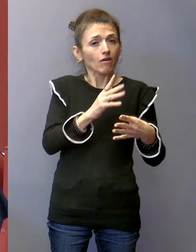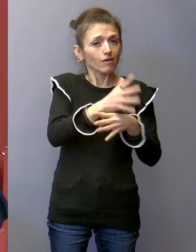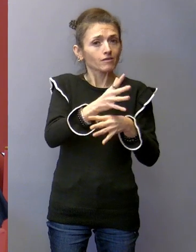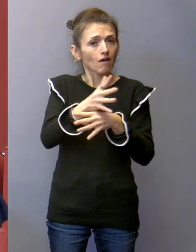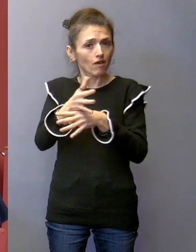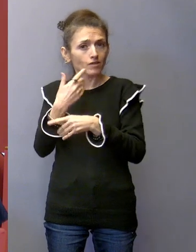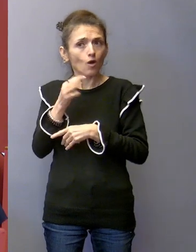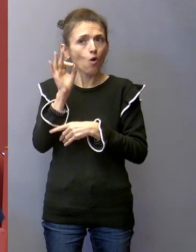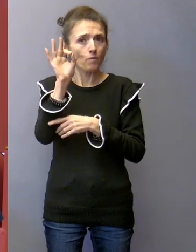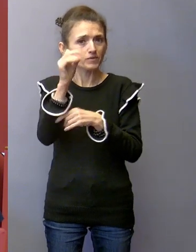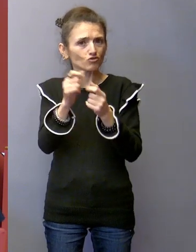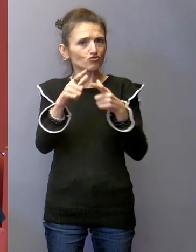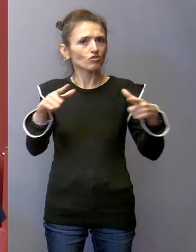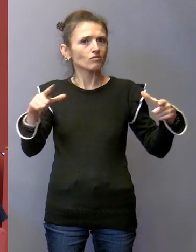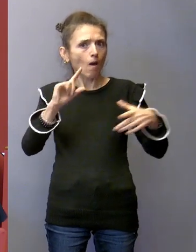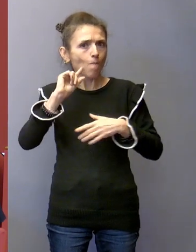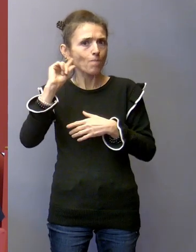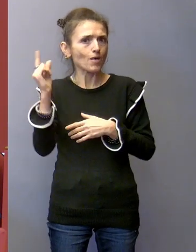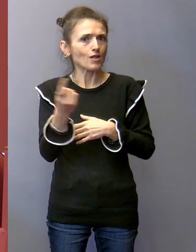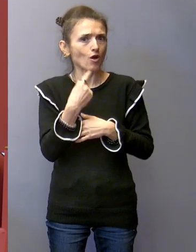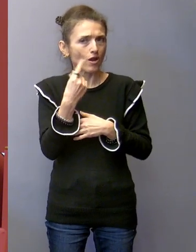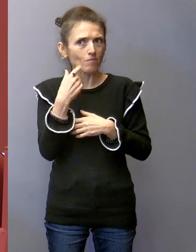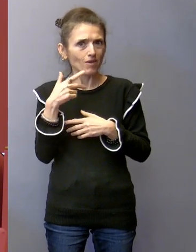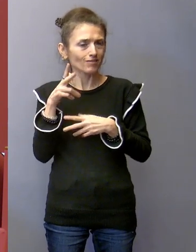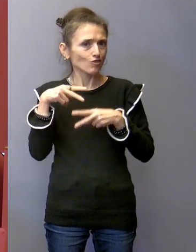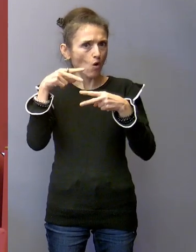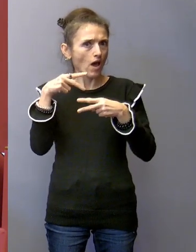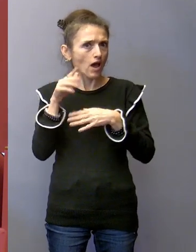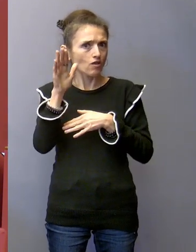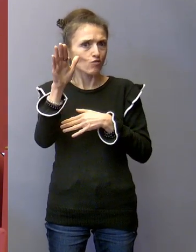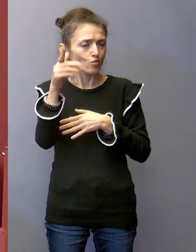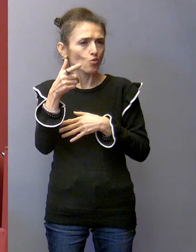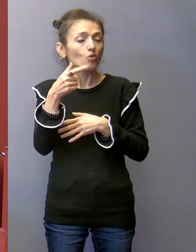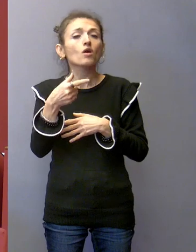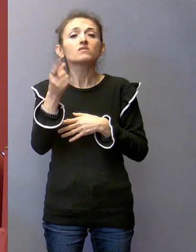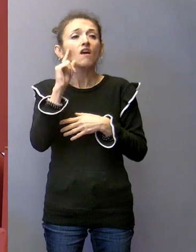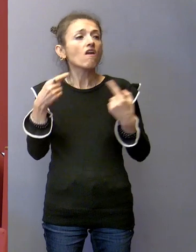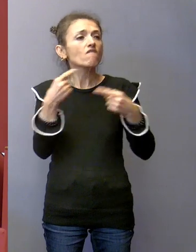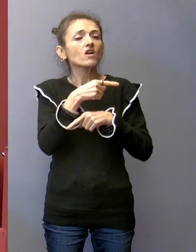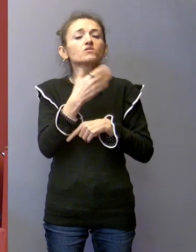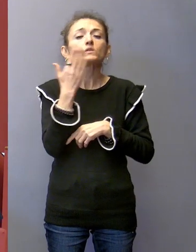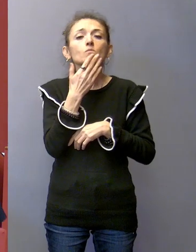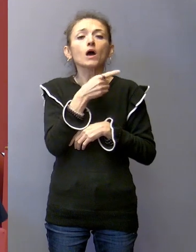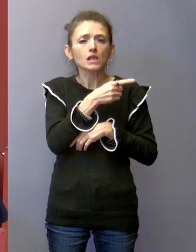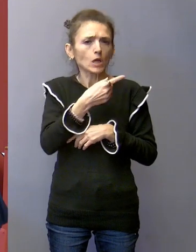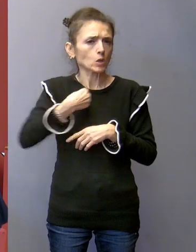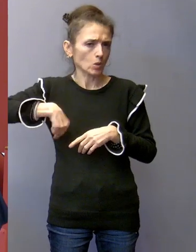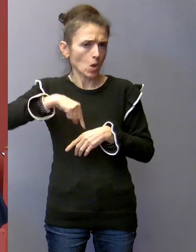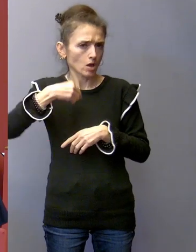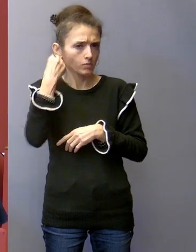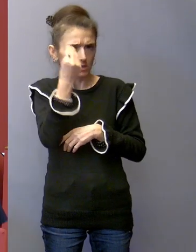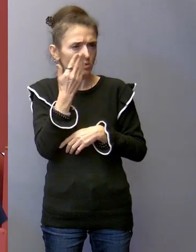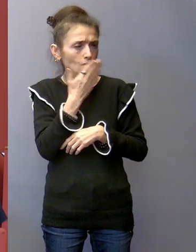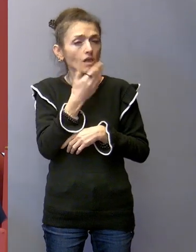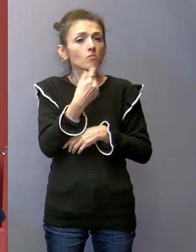la città per i prossimi anni se invece hanno torto come noi consideriamo noi riteniamo con interventi che sono